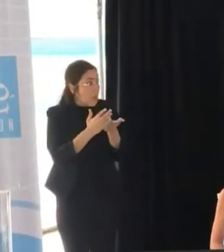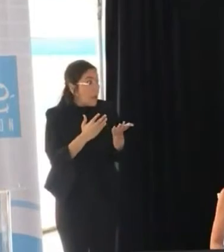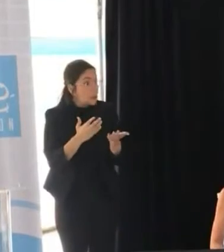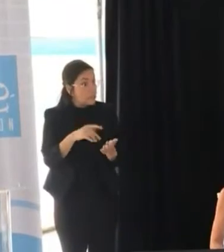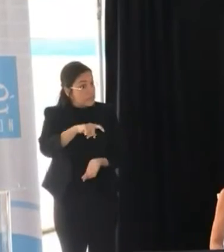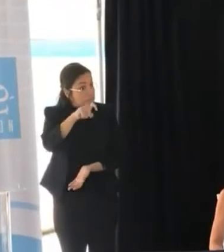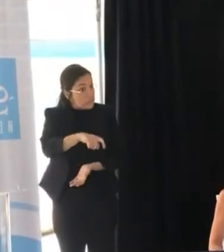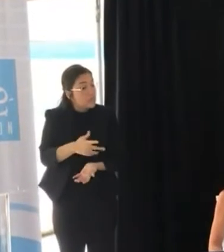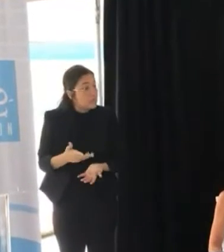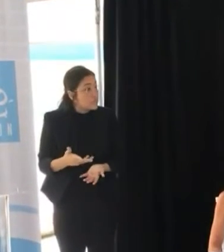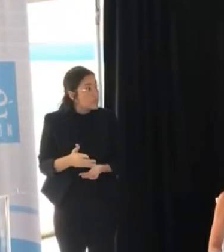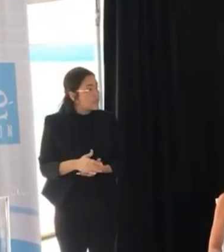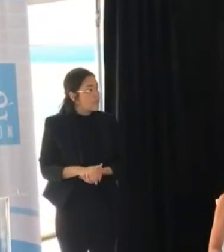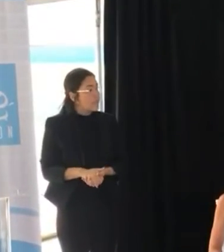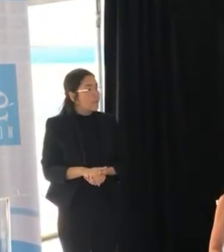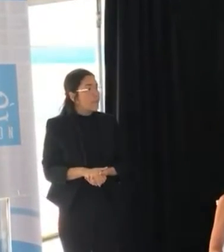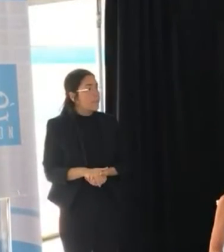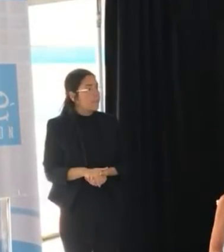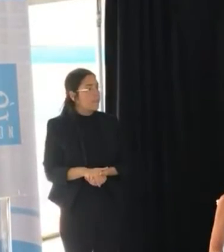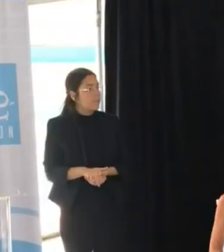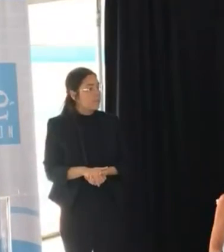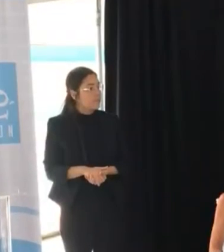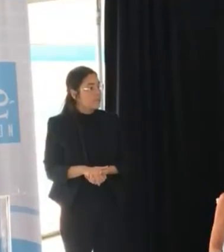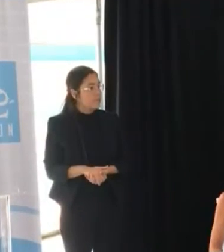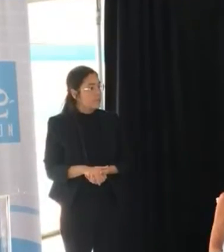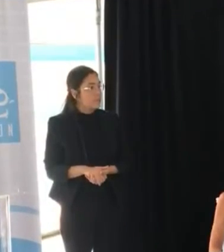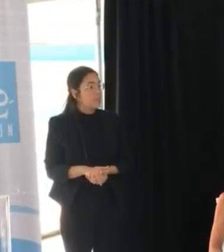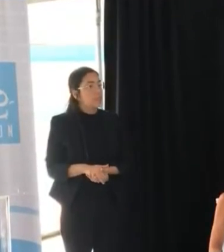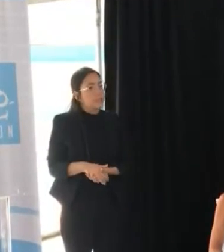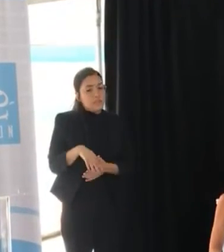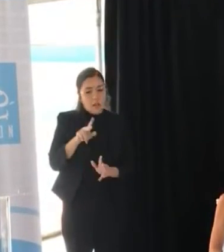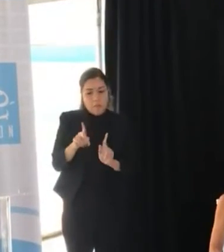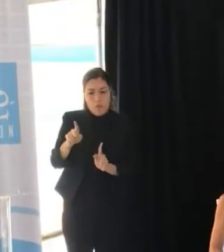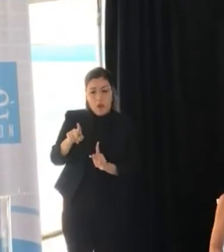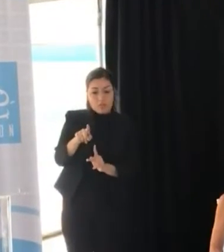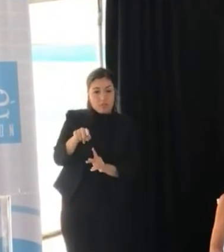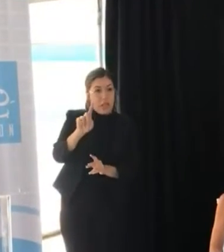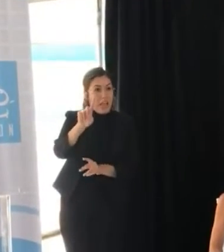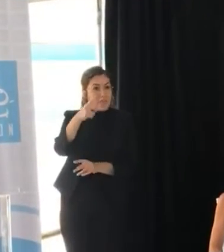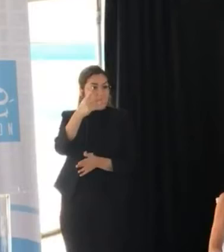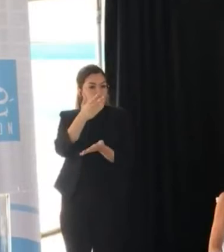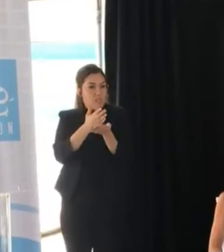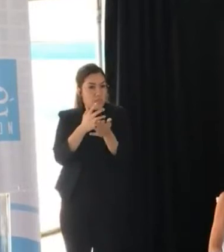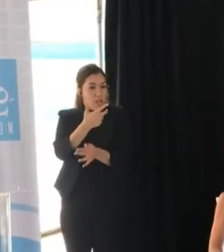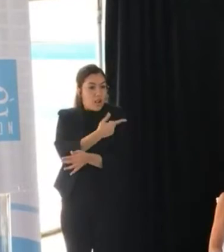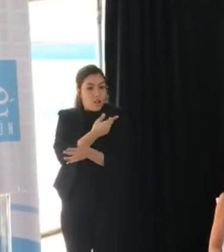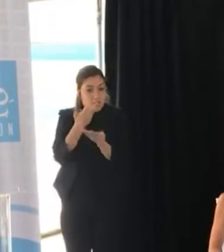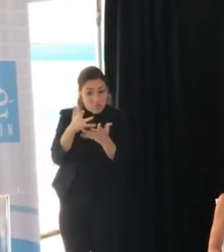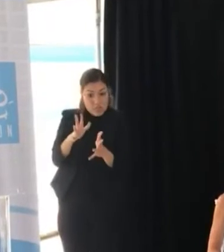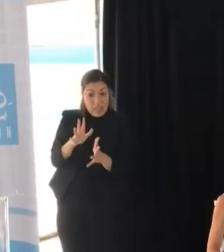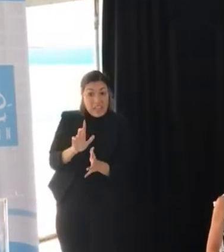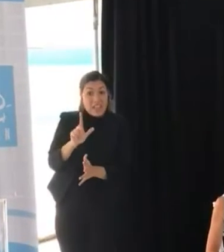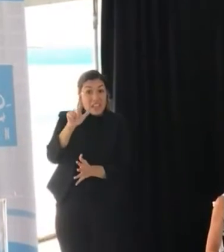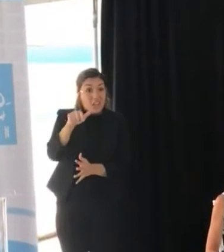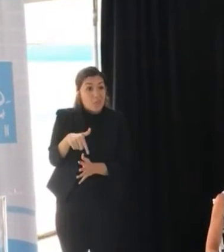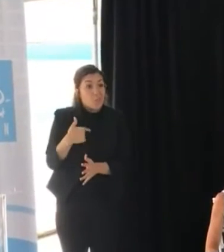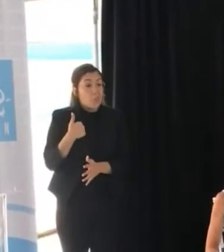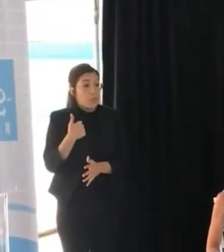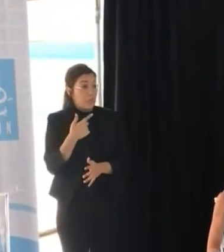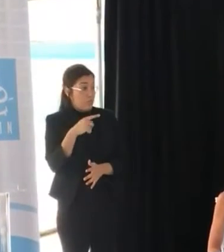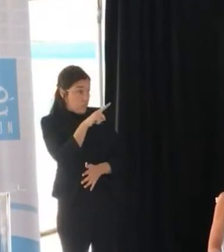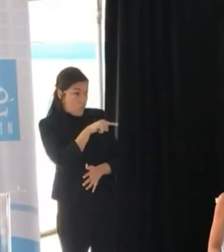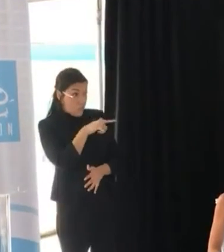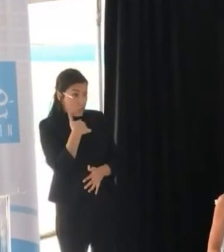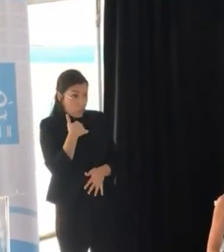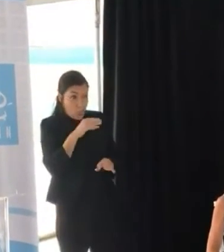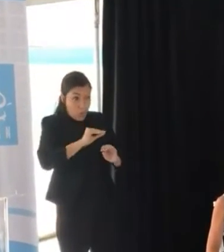que realmente quienes se vacunaron ya una vez van a tener esa segunda dosis, secretario? Y eso va atado a la interrogante